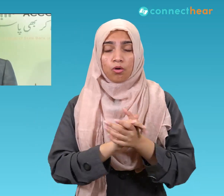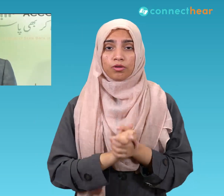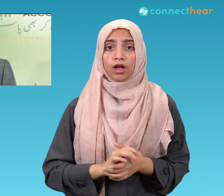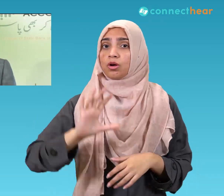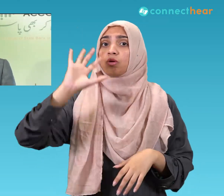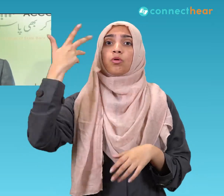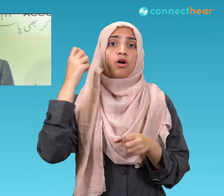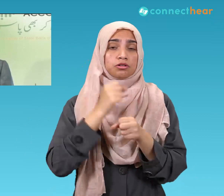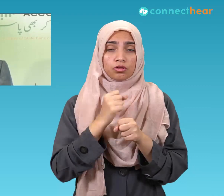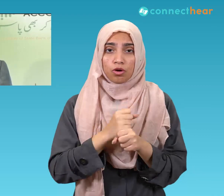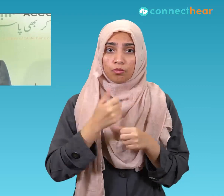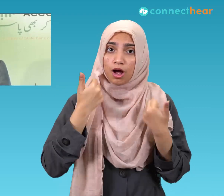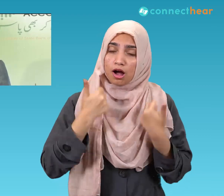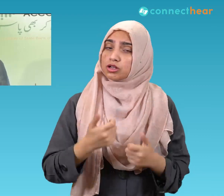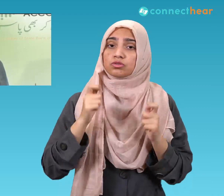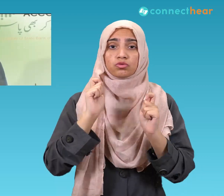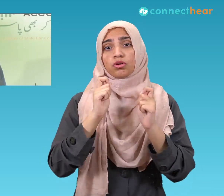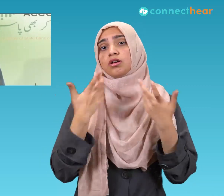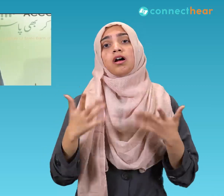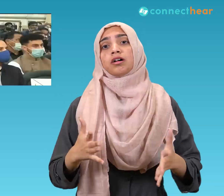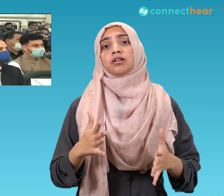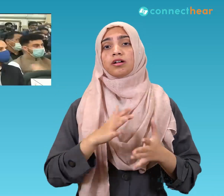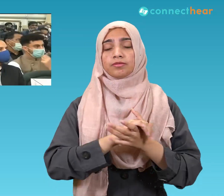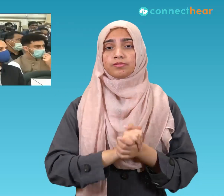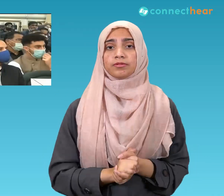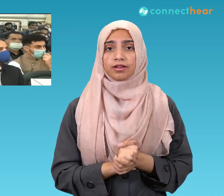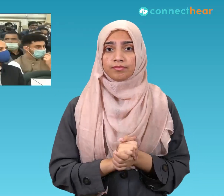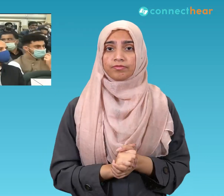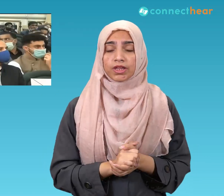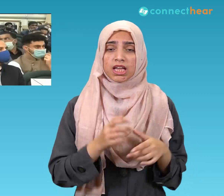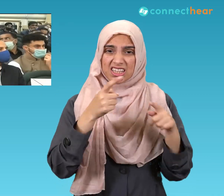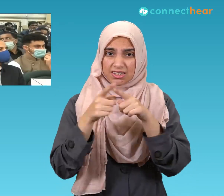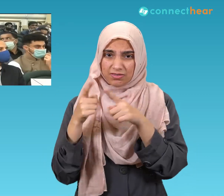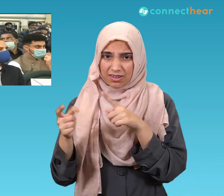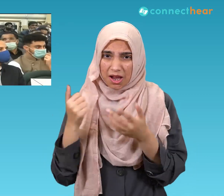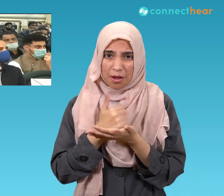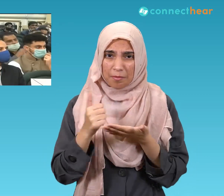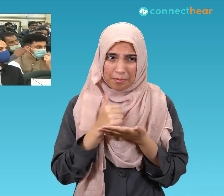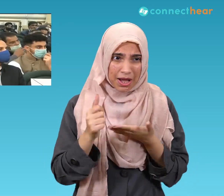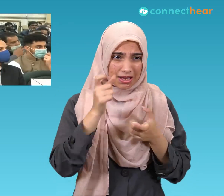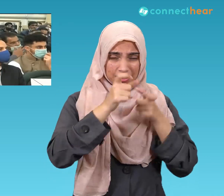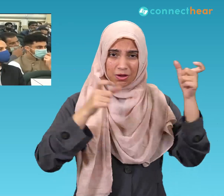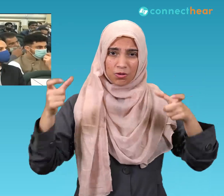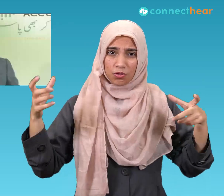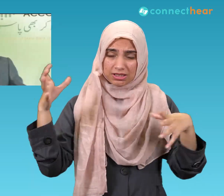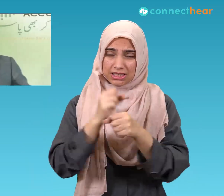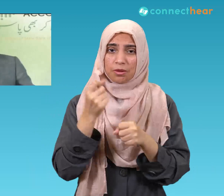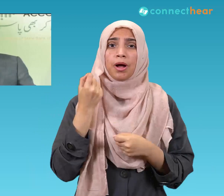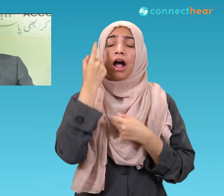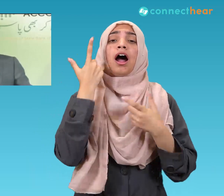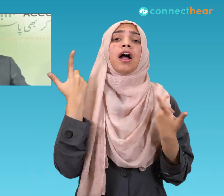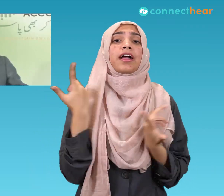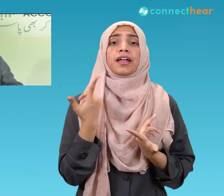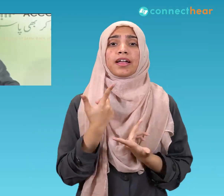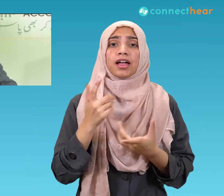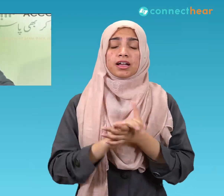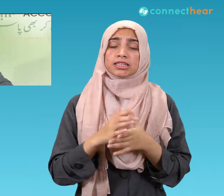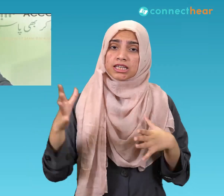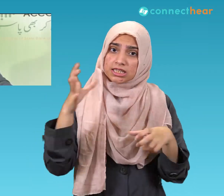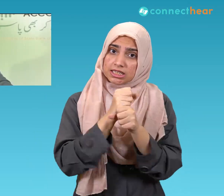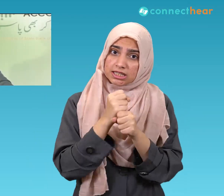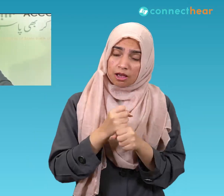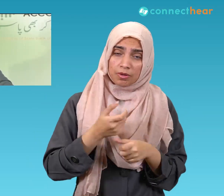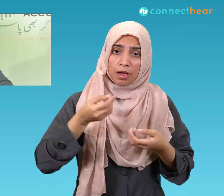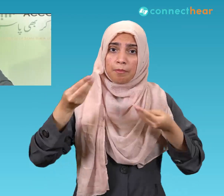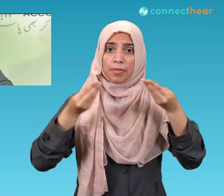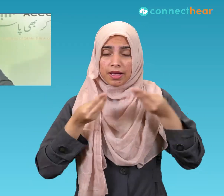ملا. تو اس کا جو بھی بینکرز سمجھتے ہیں اور جو ہمارے اکانومسٹ اور فائنانس منسٹر سب کو پتہ ہے کہ اس کا